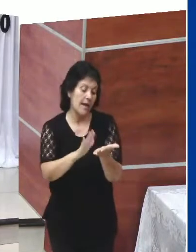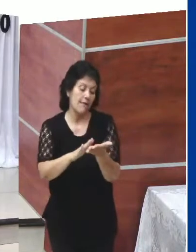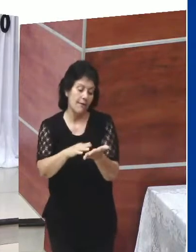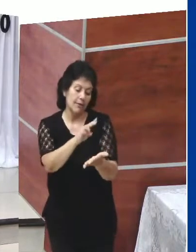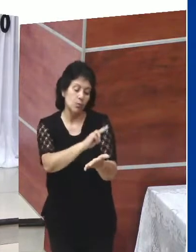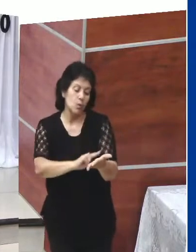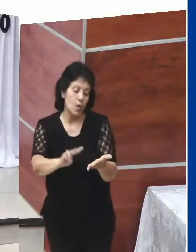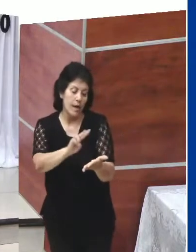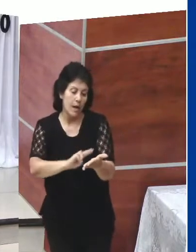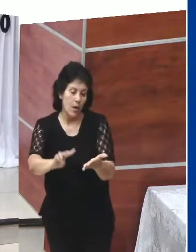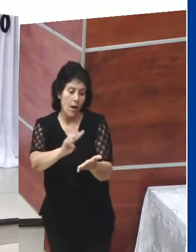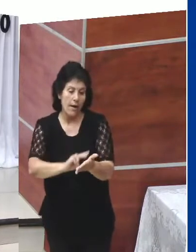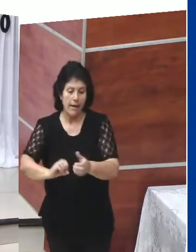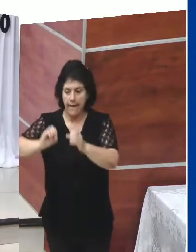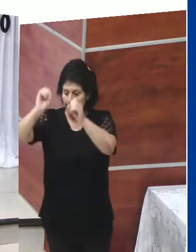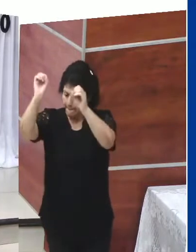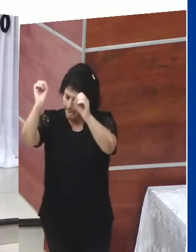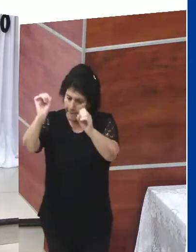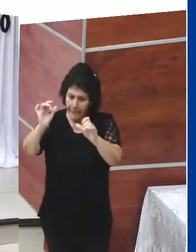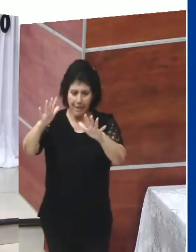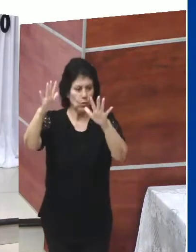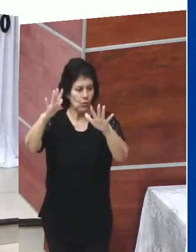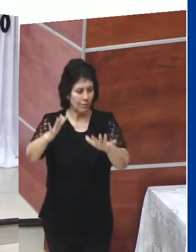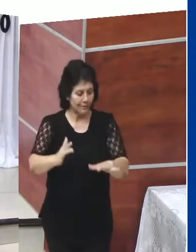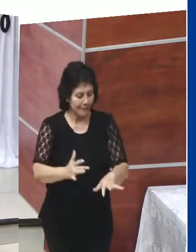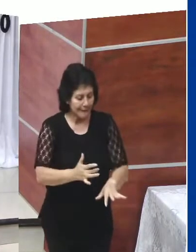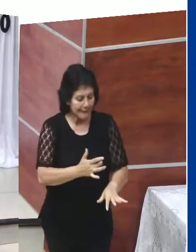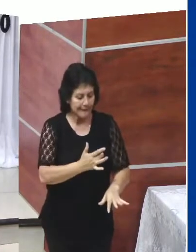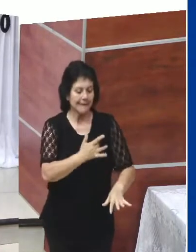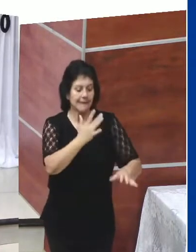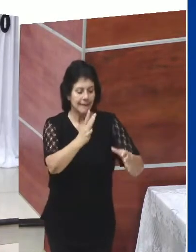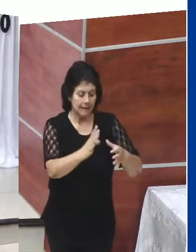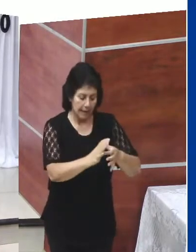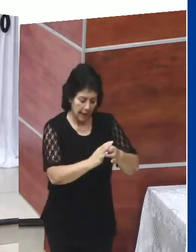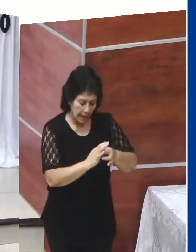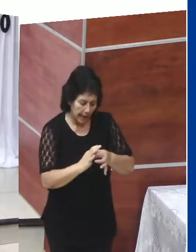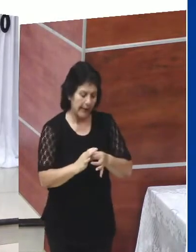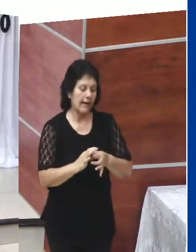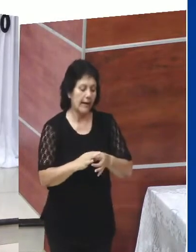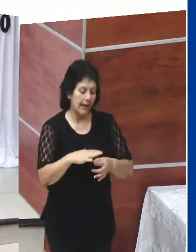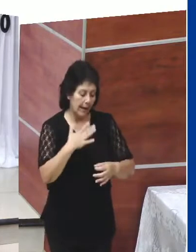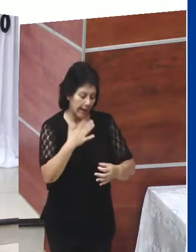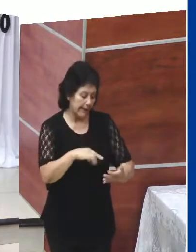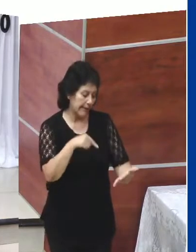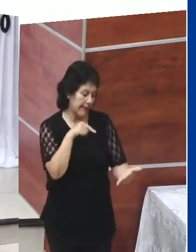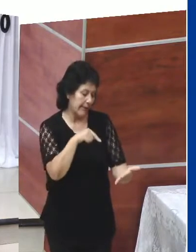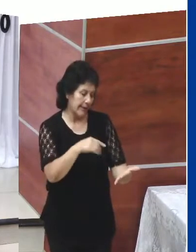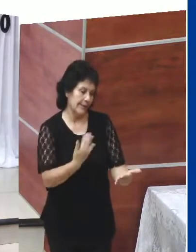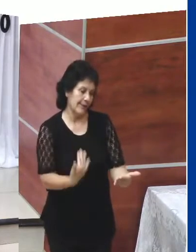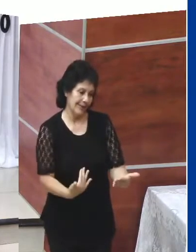Santo usándonos en el contexto de la lectura de la palabra de Dios.